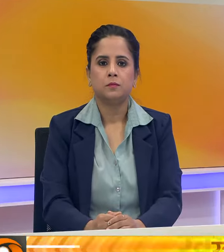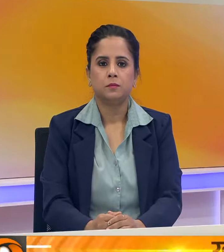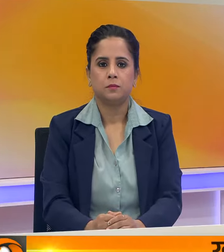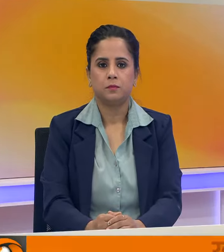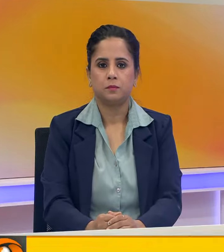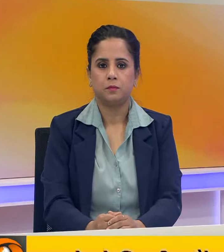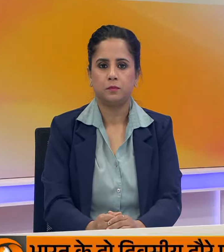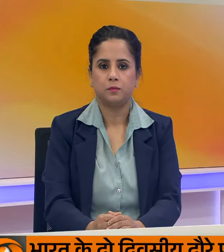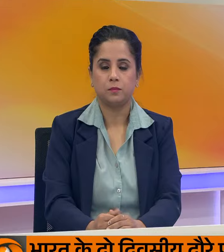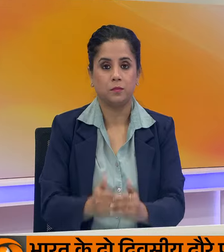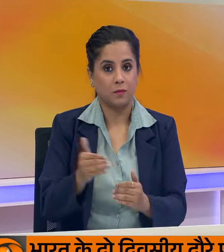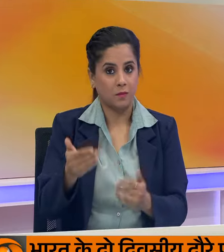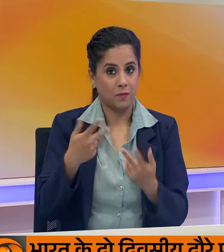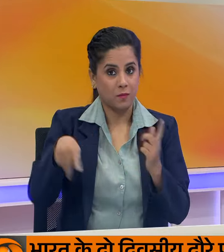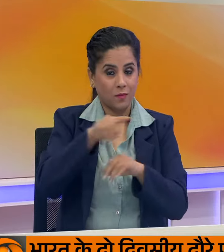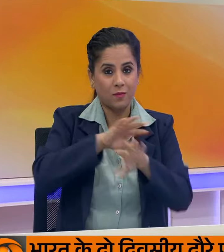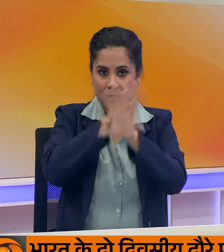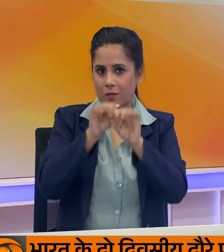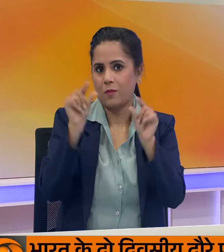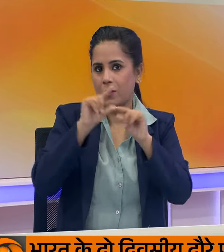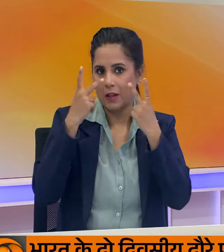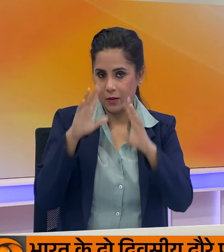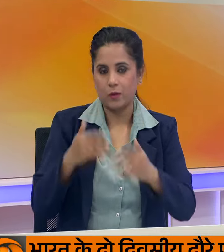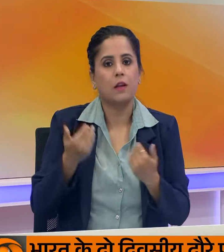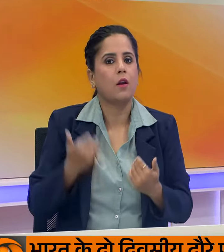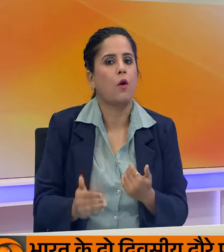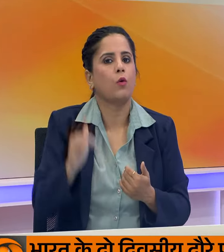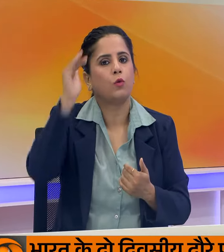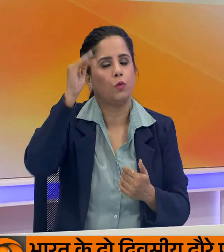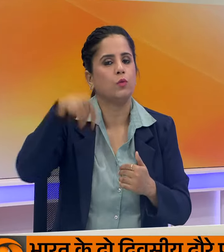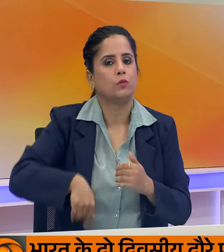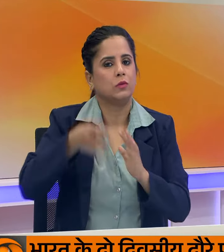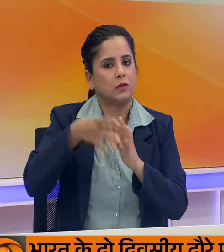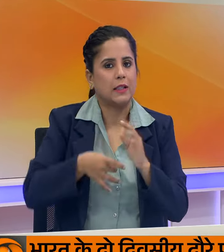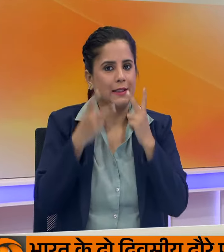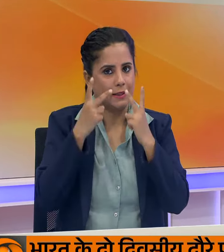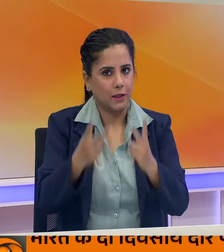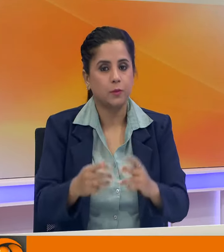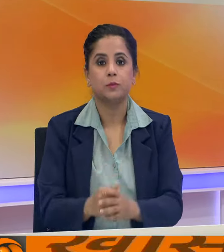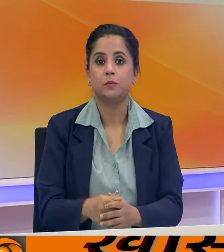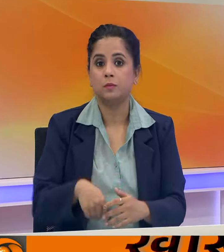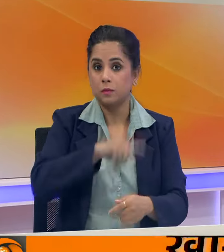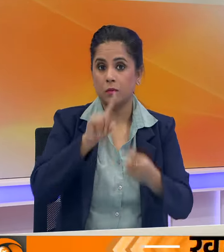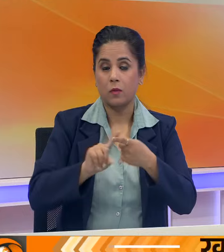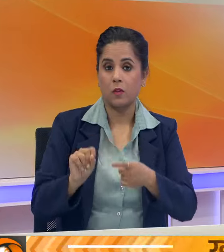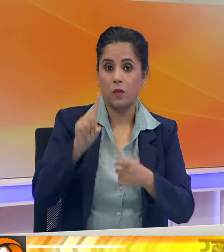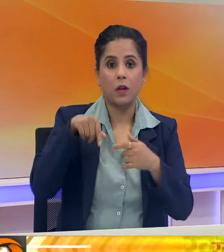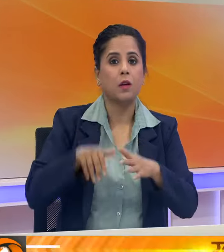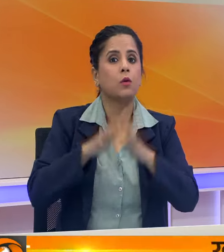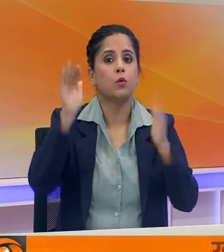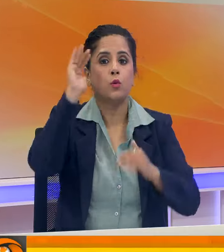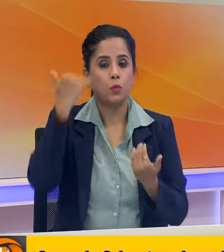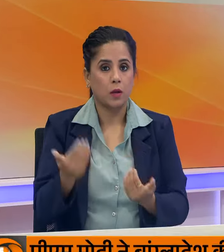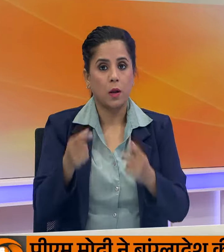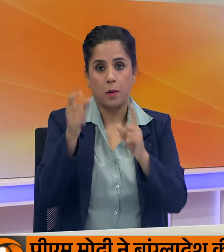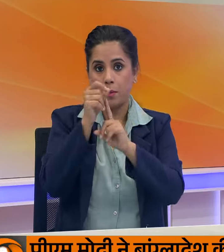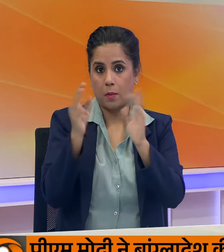शिकस्त यह थी समय तक की हेडलाइंस अब देखते हैं खबरों को विस्तार से सबसे पहले सबसे बड़ी खबर